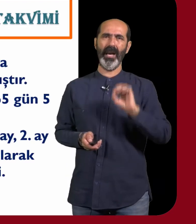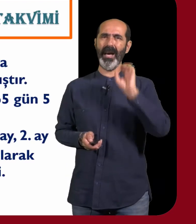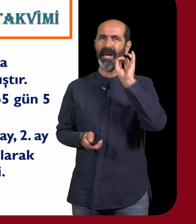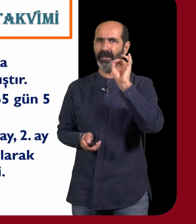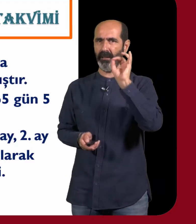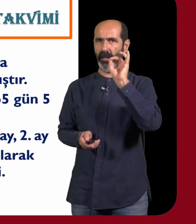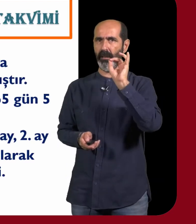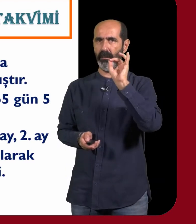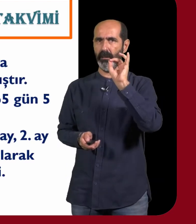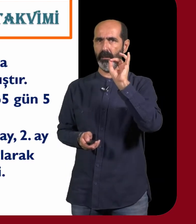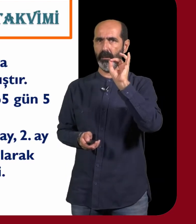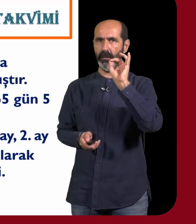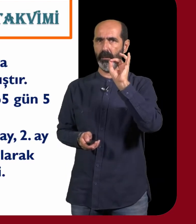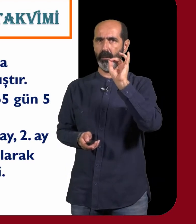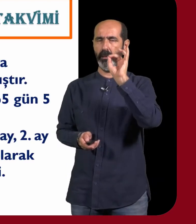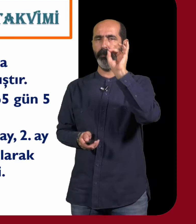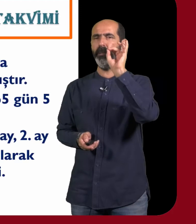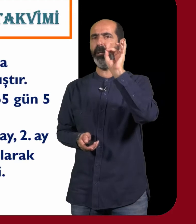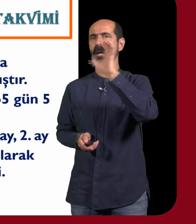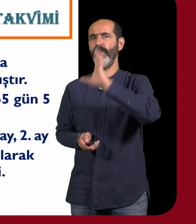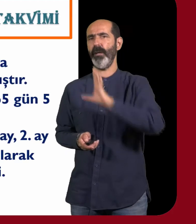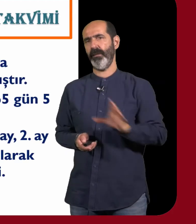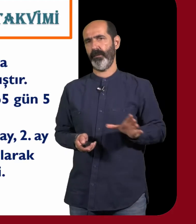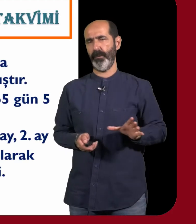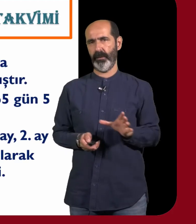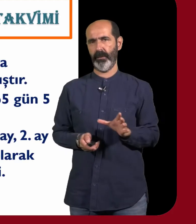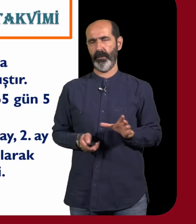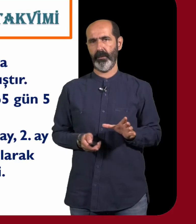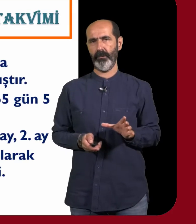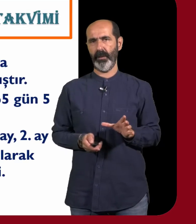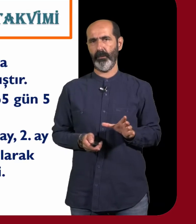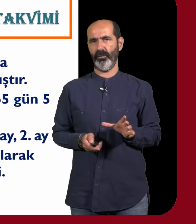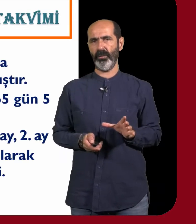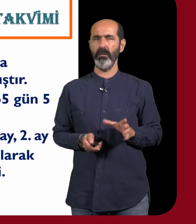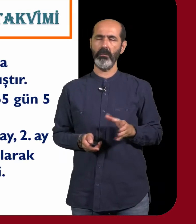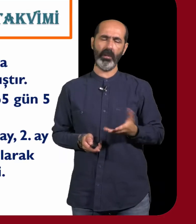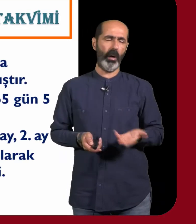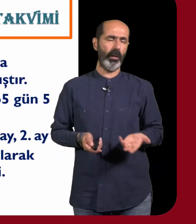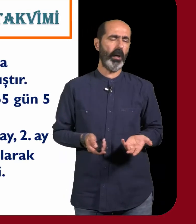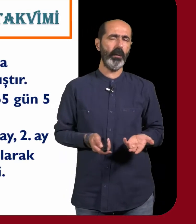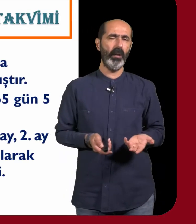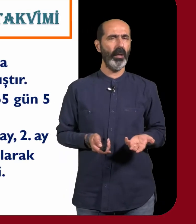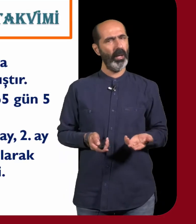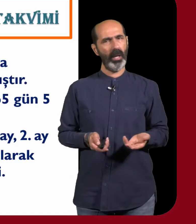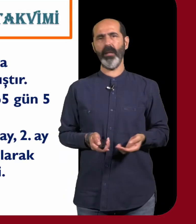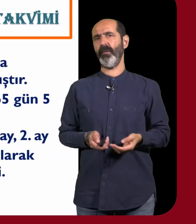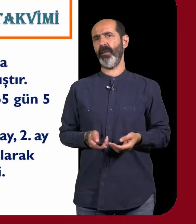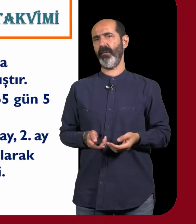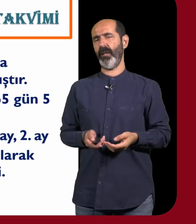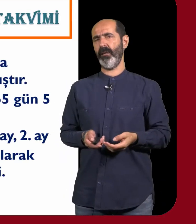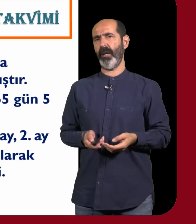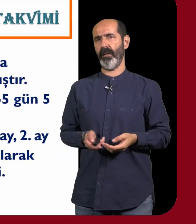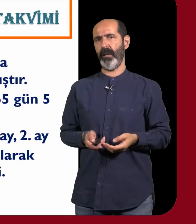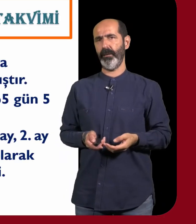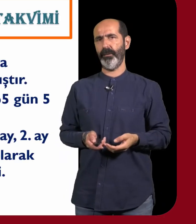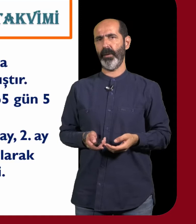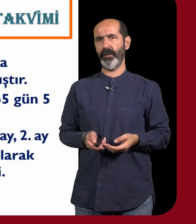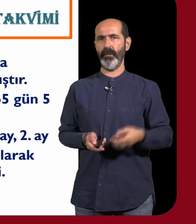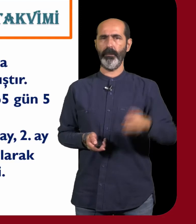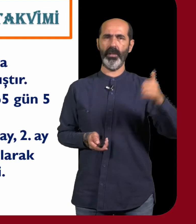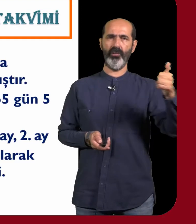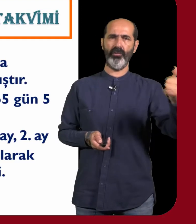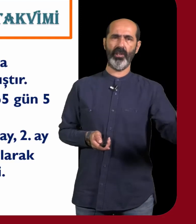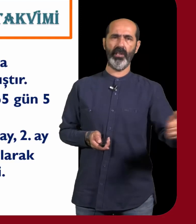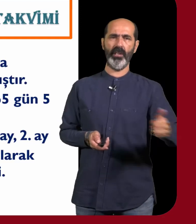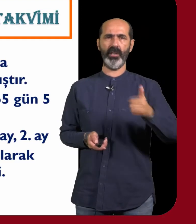ismiyle Anılır her yıla bir hayvan ismi verilmiştir Peki aylar aylar sayısal değerler